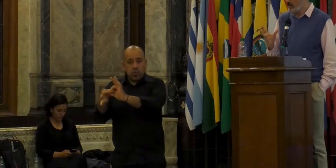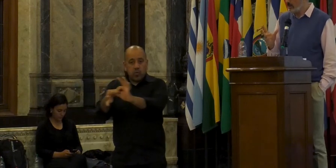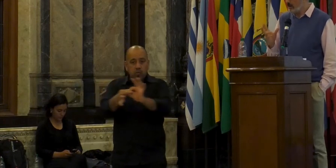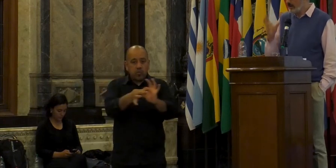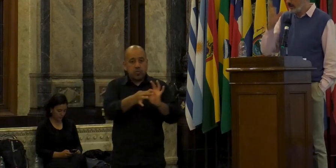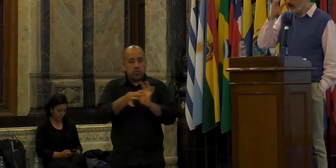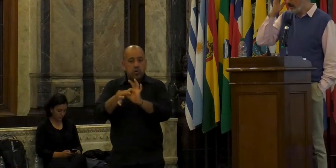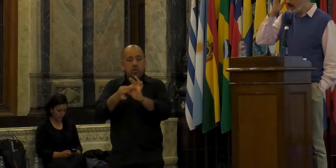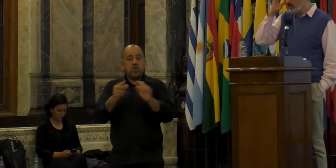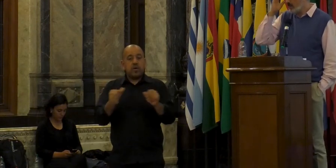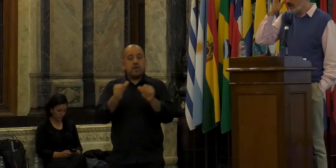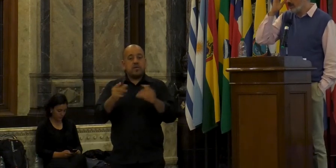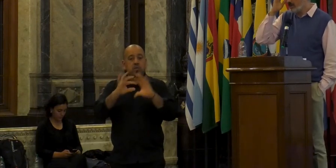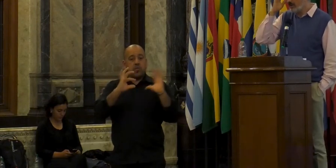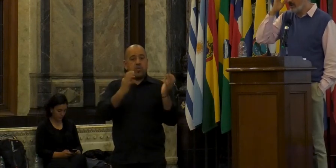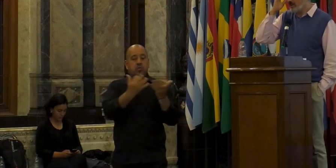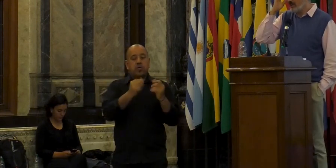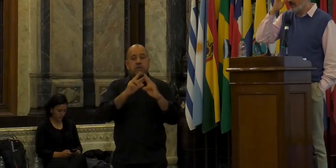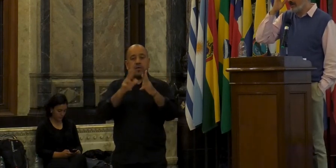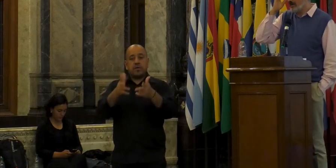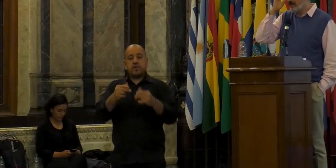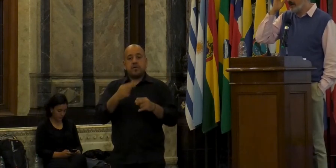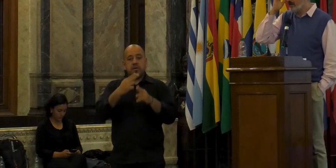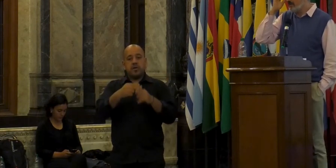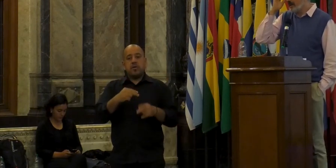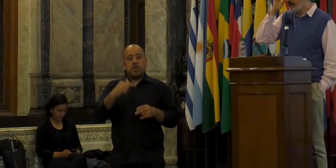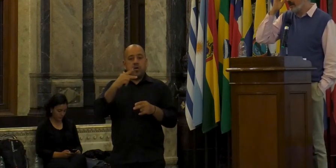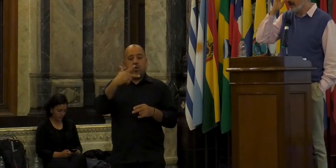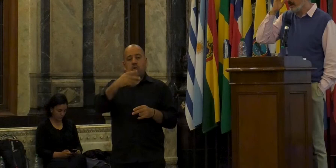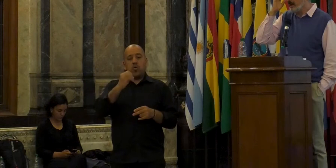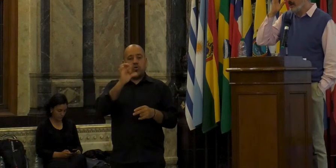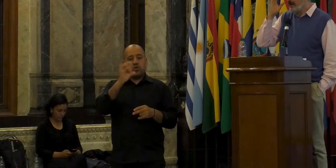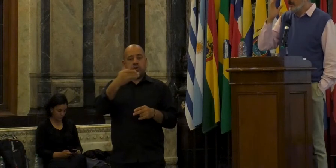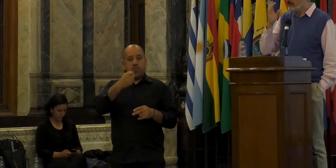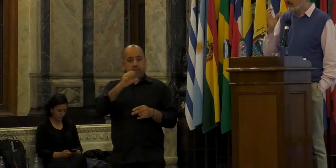mundo. Le llama muy bonito Orvar Lofgren con una